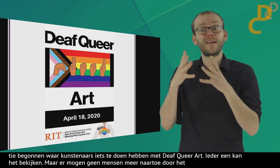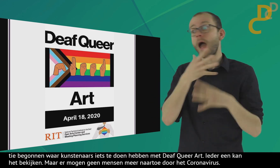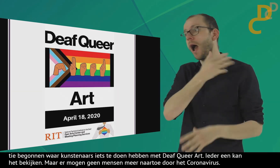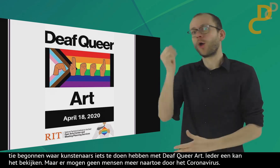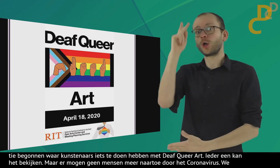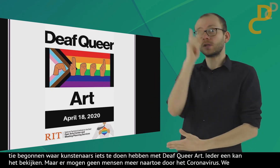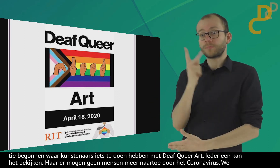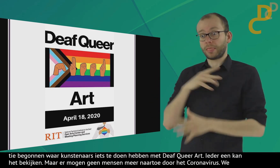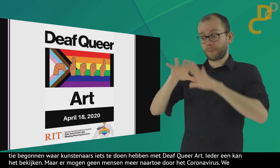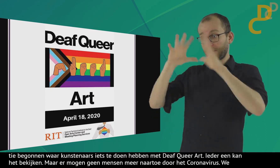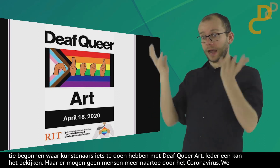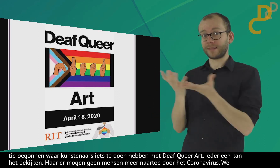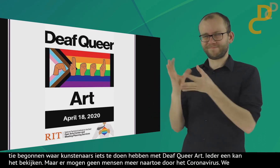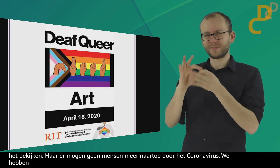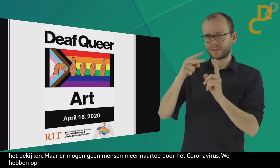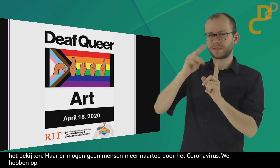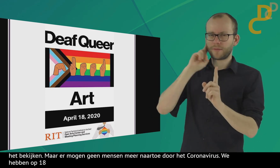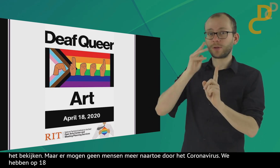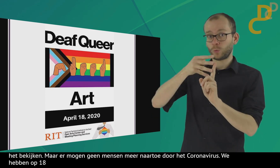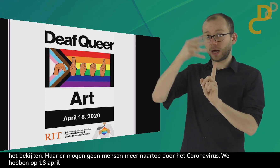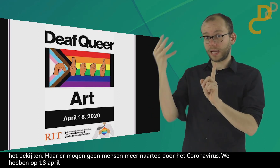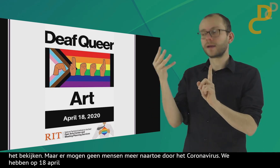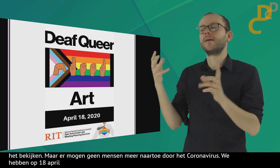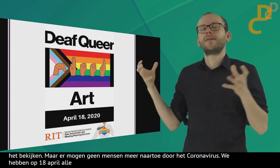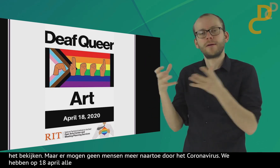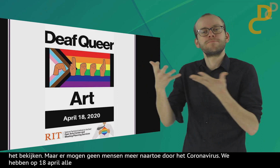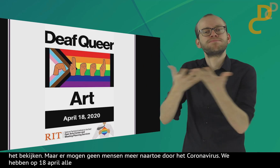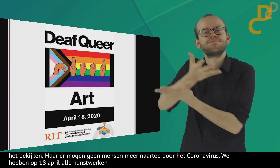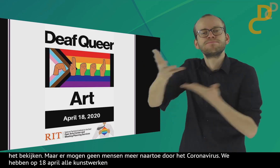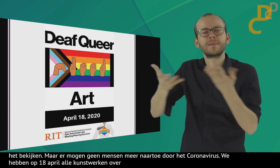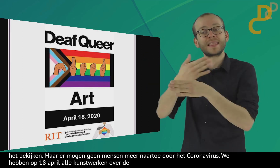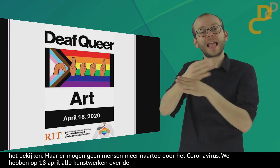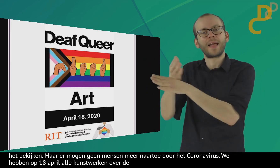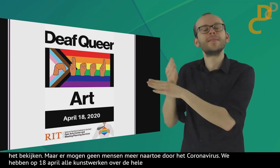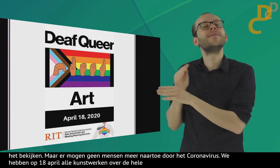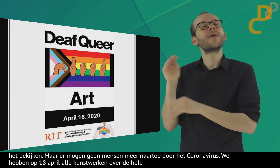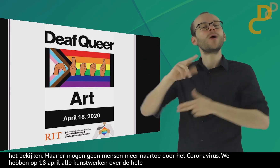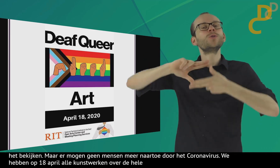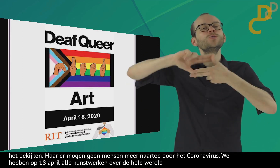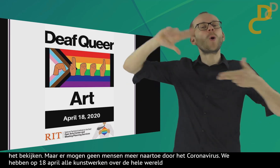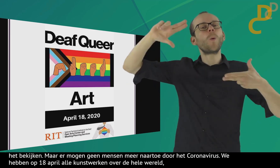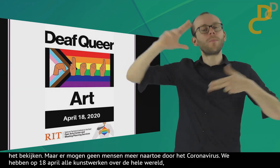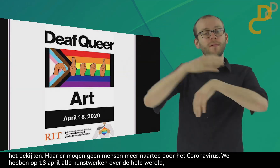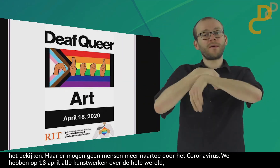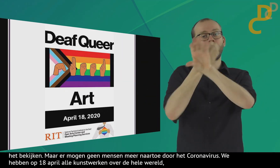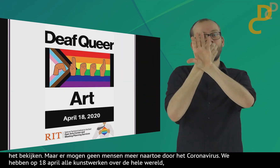op 18 april alle kunstwerken van over de hele wereld, van mensen die met Deft Queer zijn, hebben ze gedeeld via